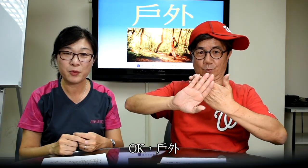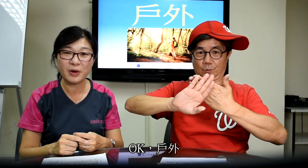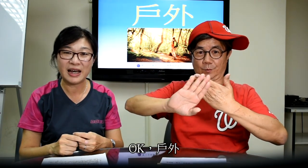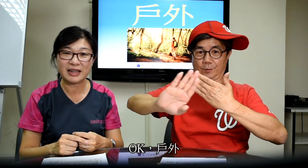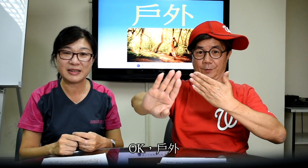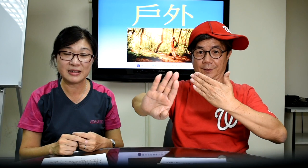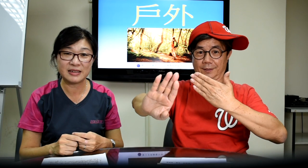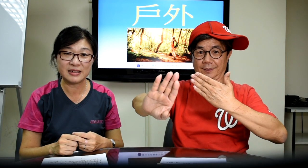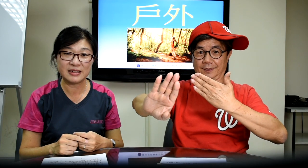外，